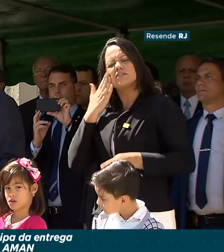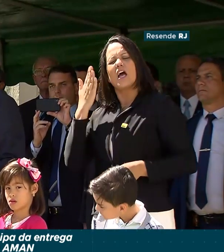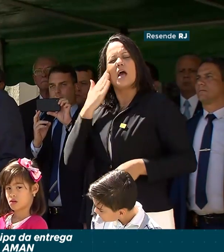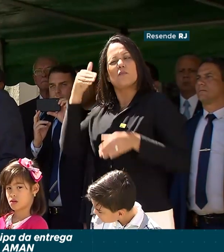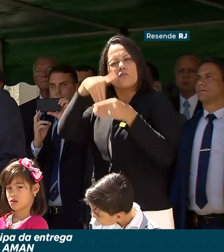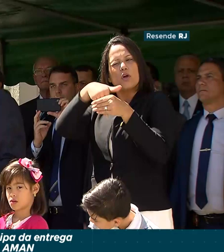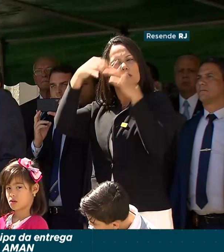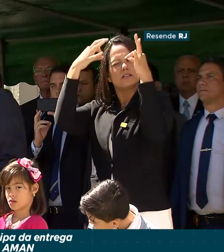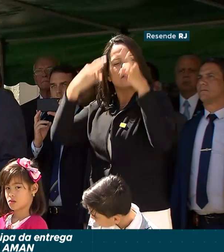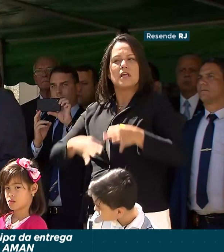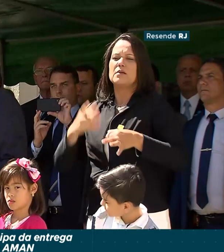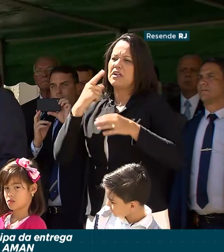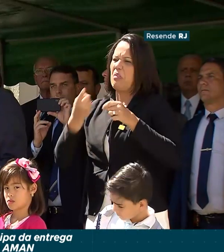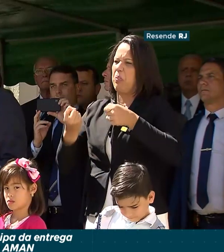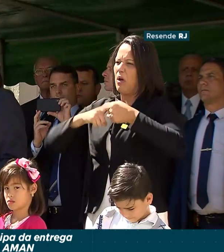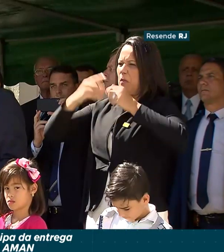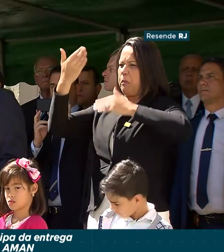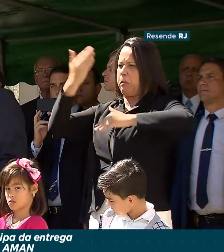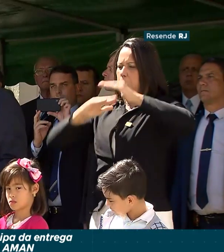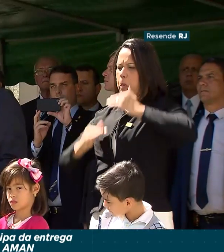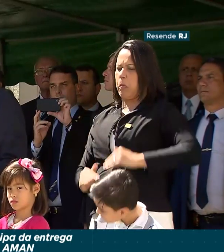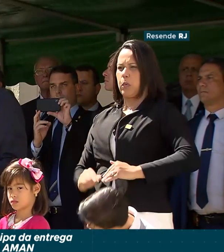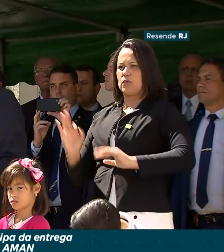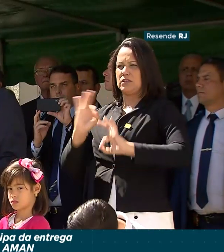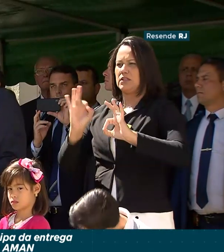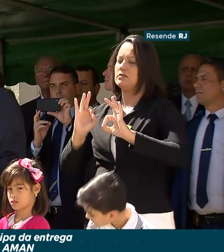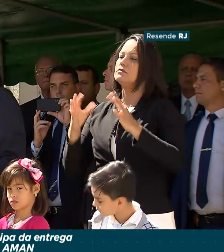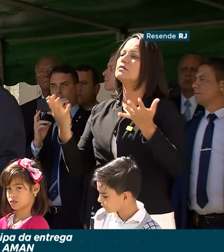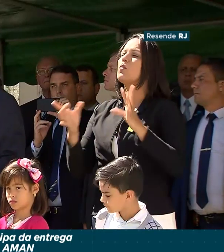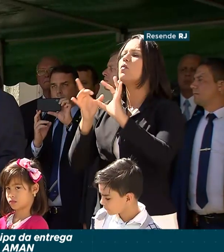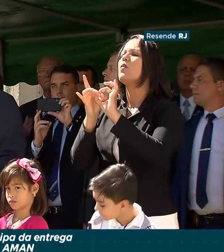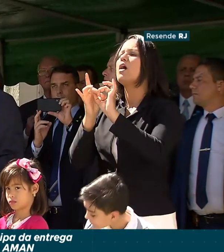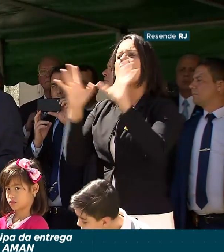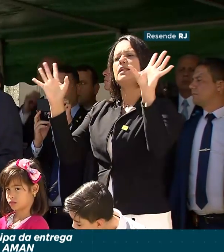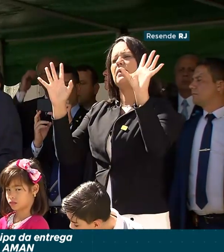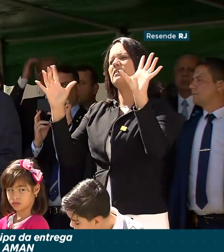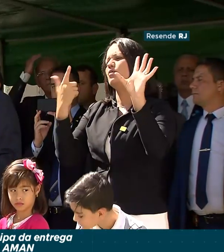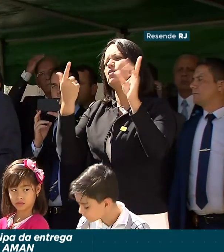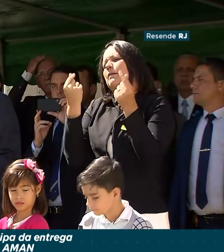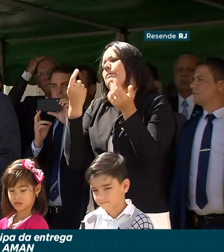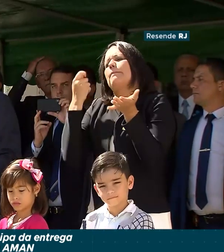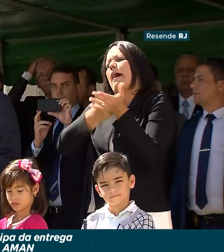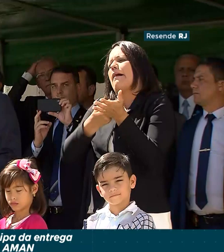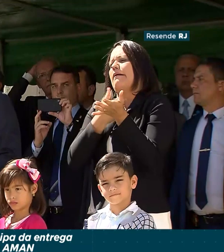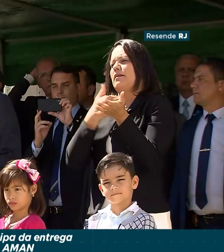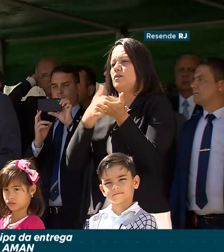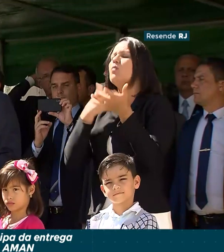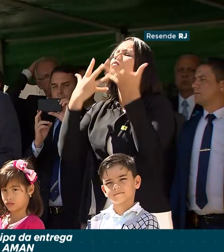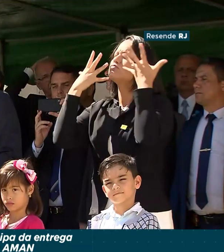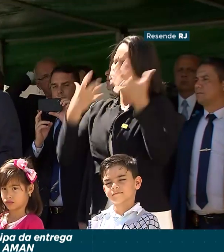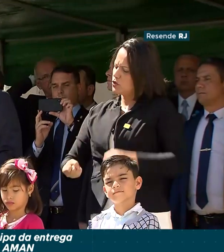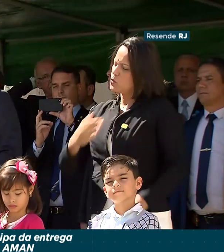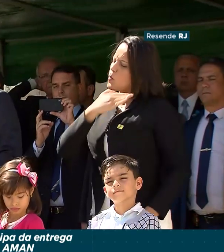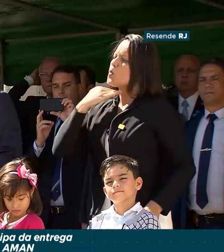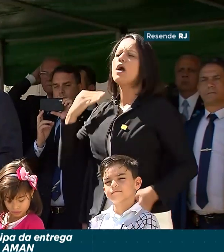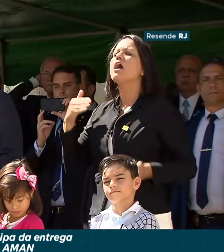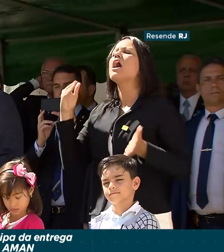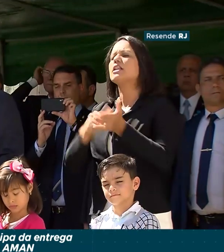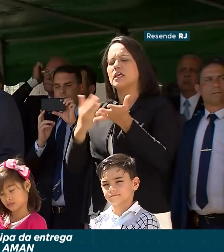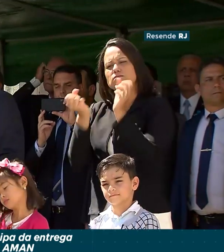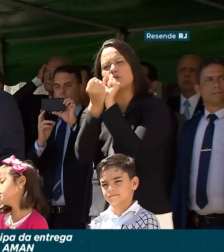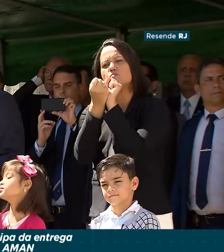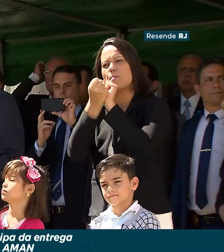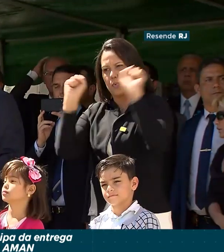para não retroceder. A liberdade não tem preço. Estamos prontos para dar a vida por